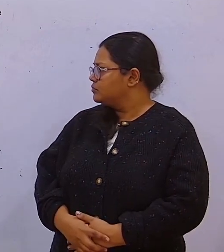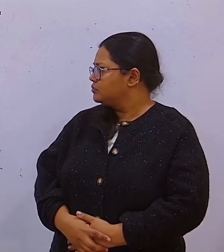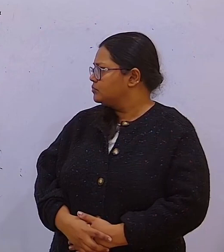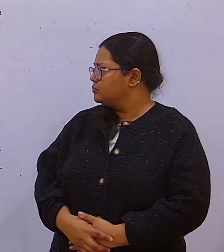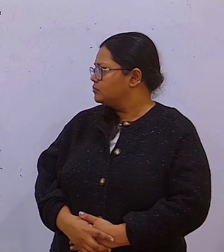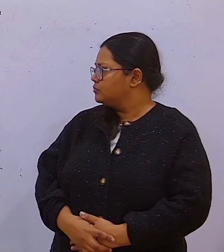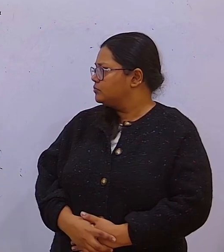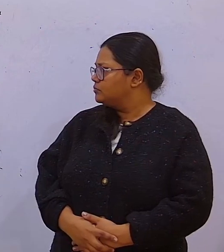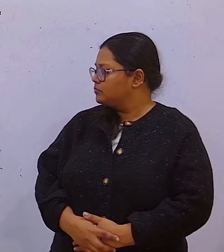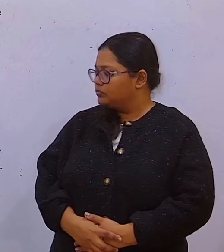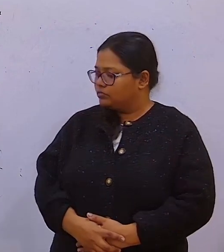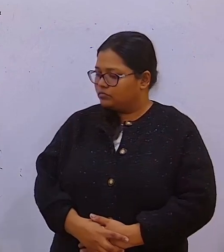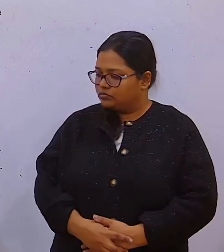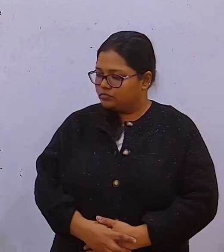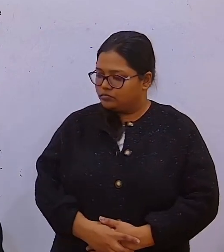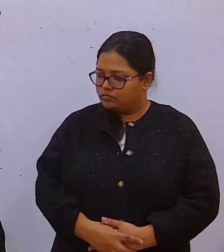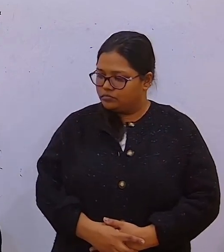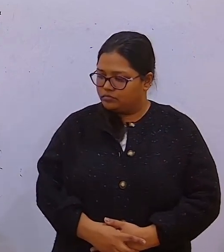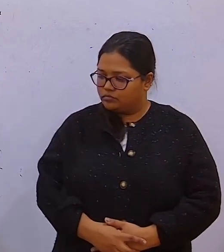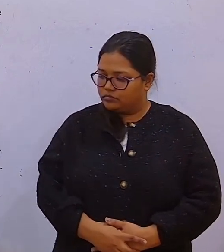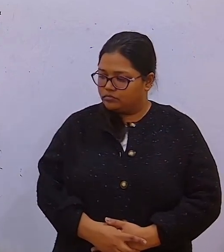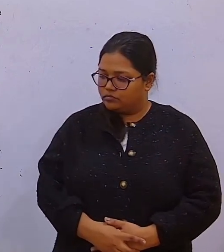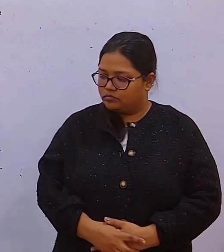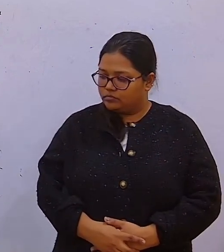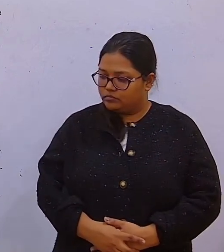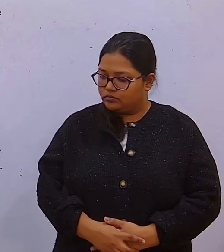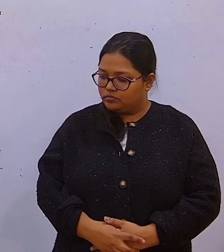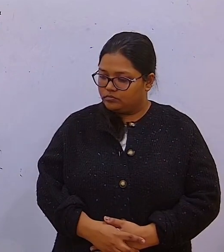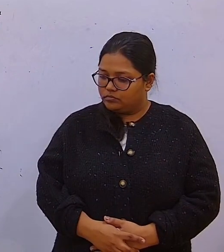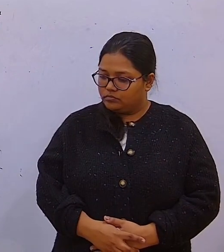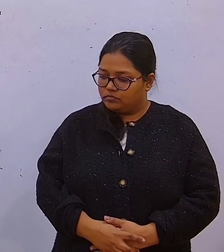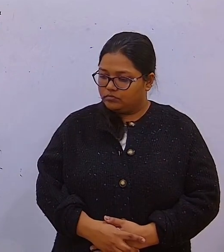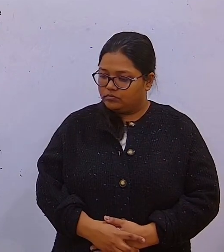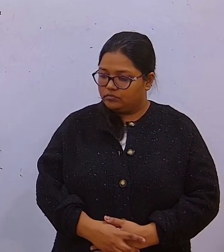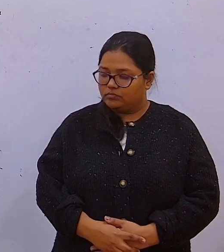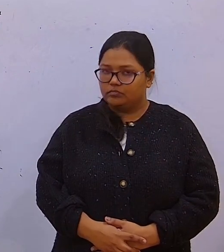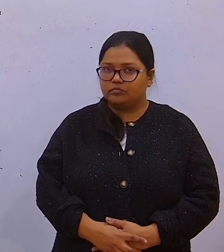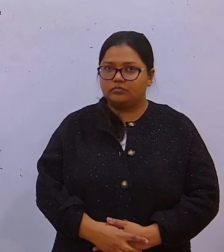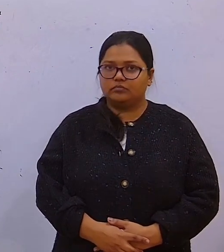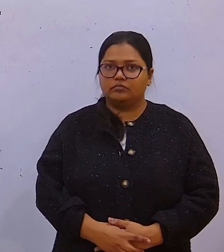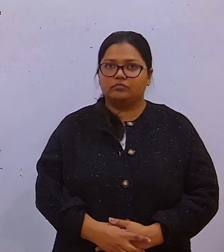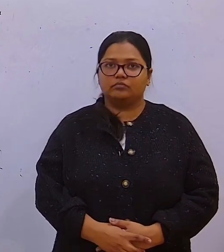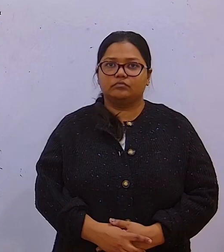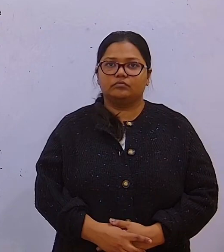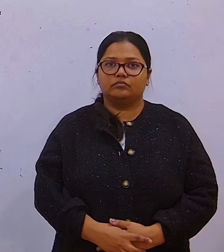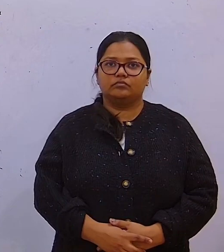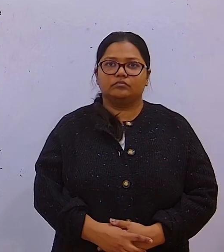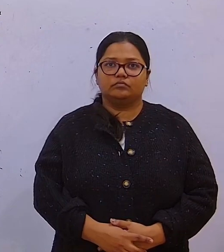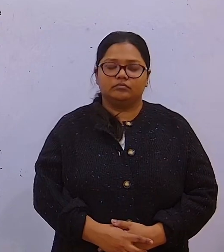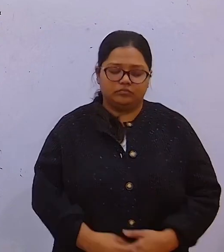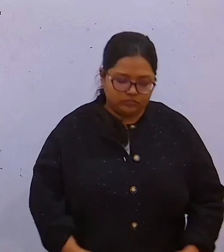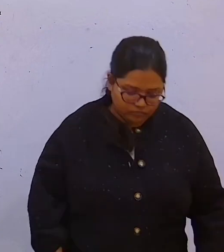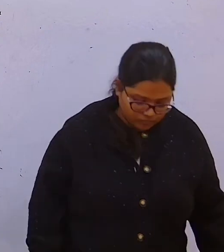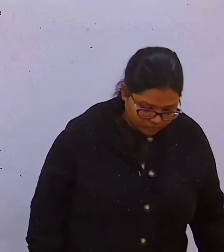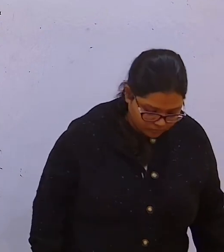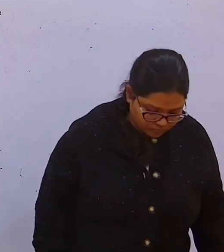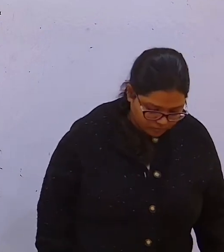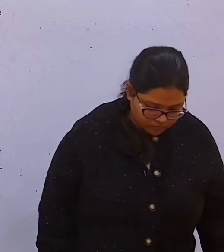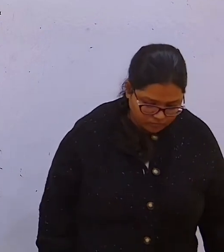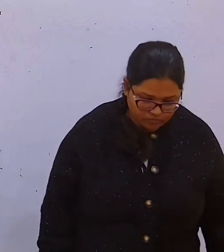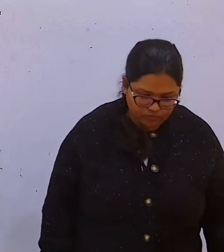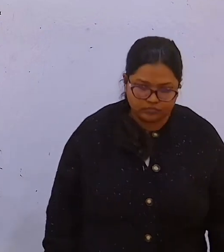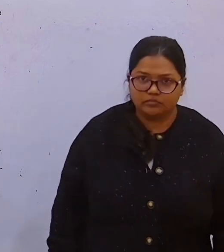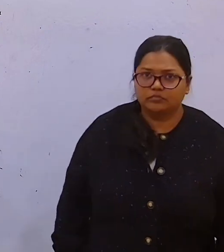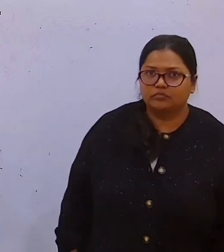जल्दी बताओ। 2 ब्रेड है हमारे पास, 2 ब्रेड है तो उसमें या तो